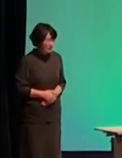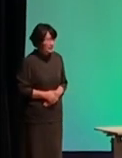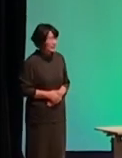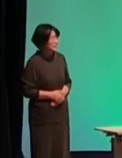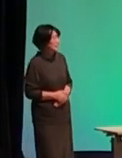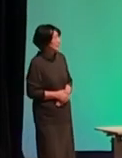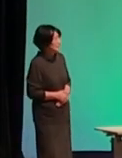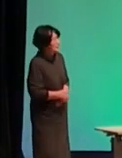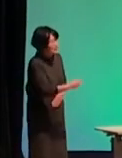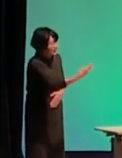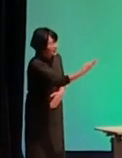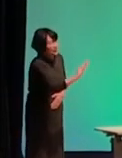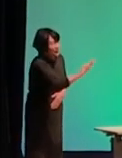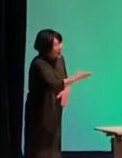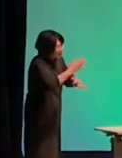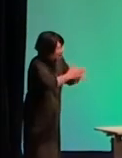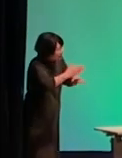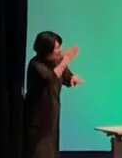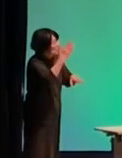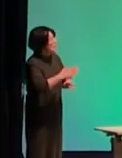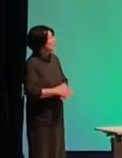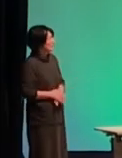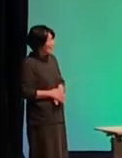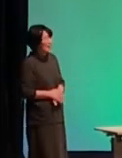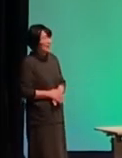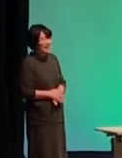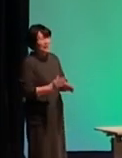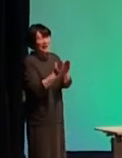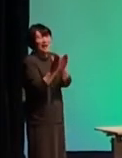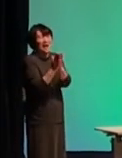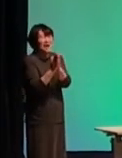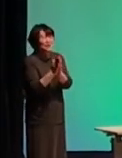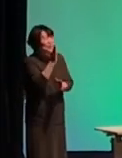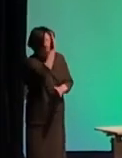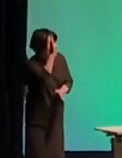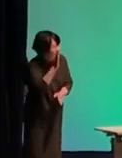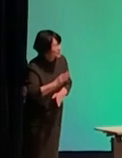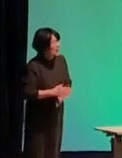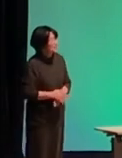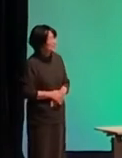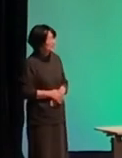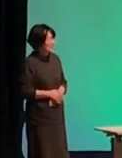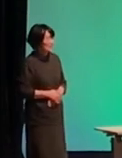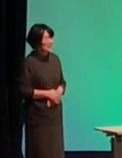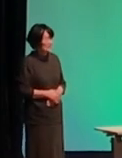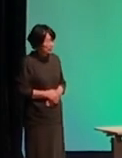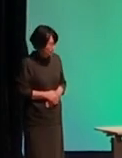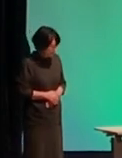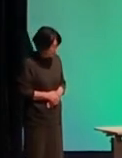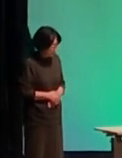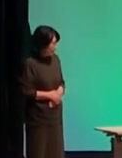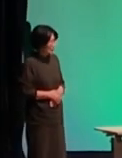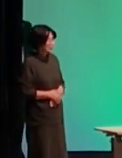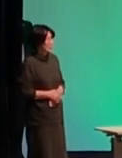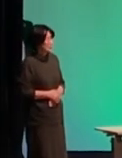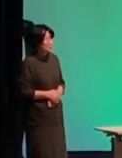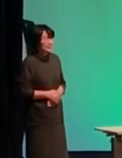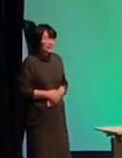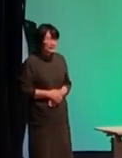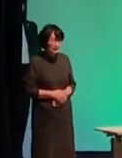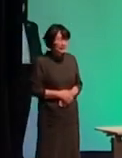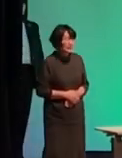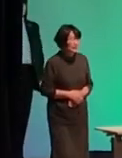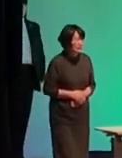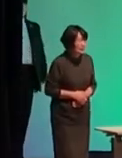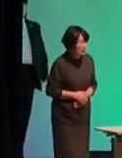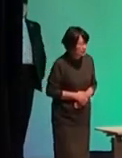今日のシンポジストの皆さん、本当にありがとうございました。シンポジストの皆さんに改めてお手元をお願いいたします。そして一つ最